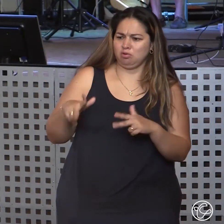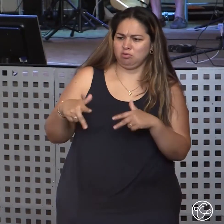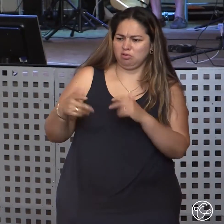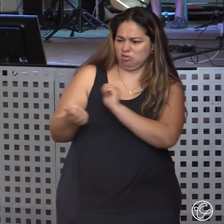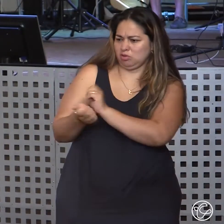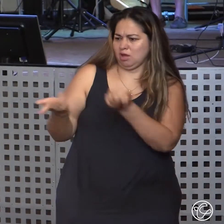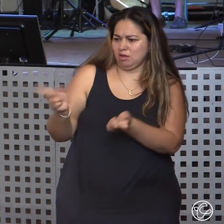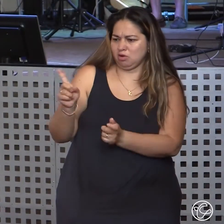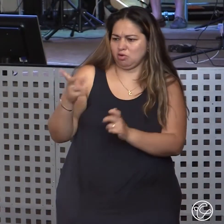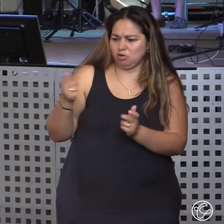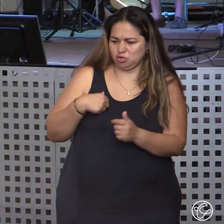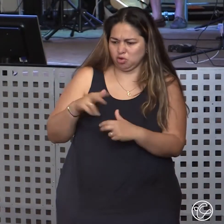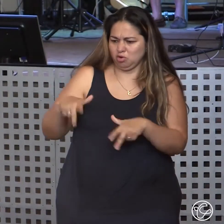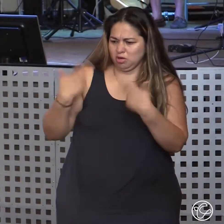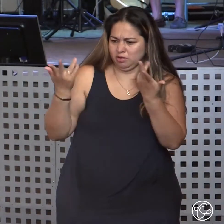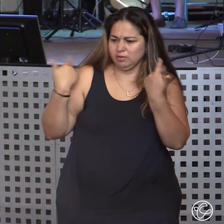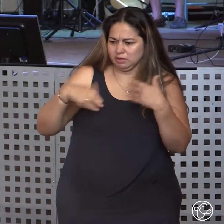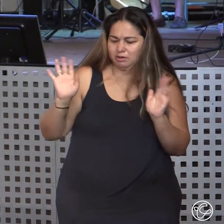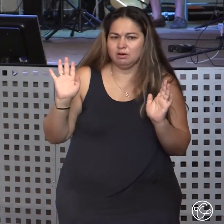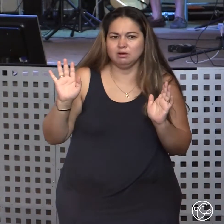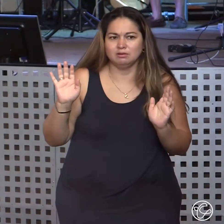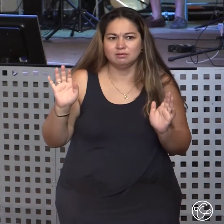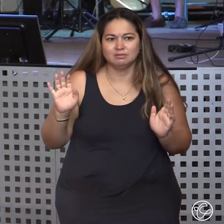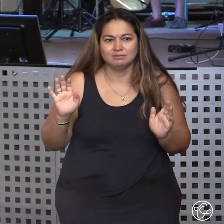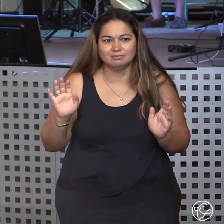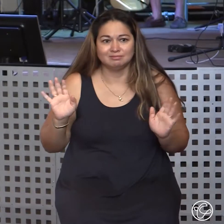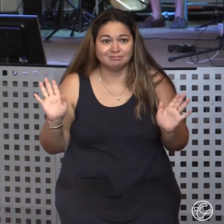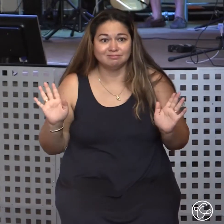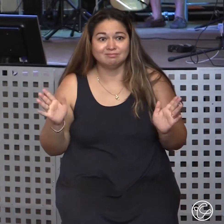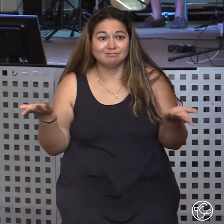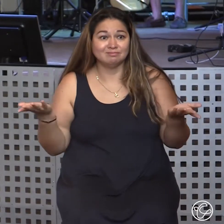son libres, pero de todas maneras...